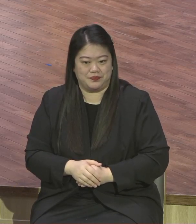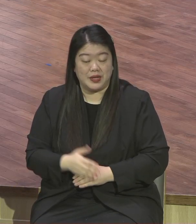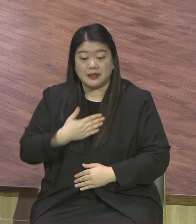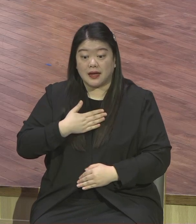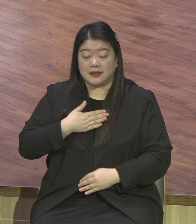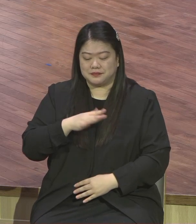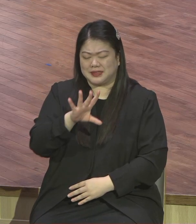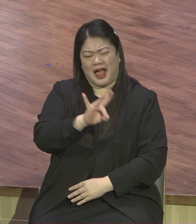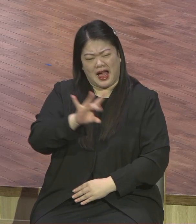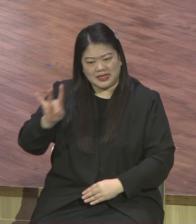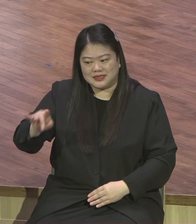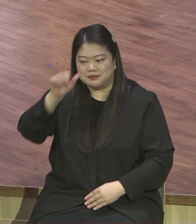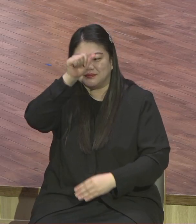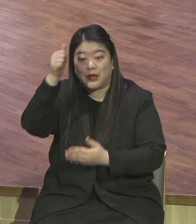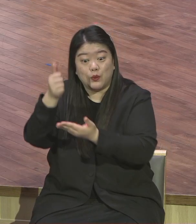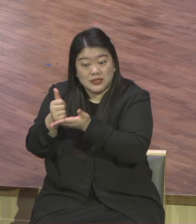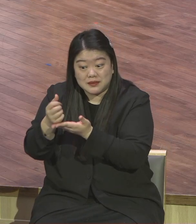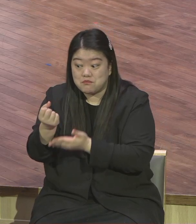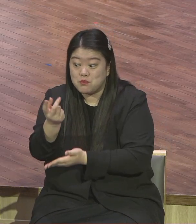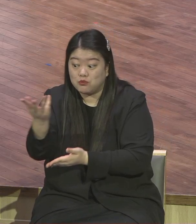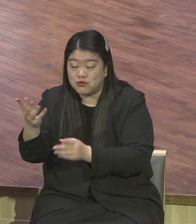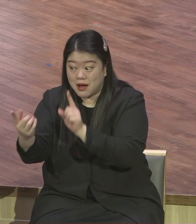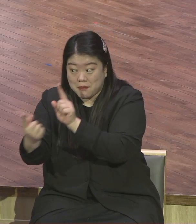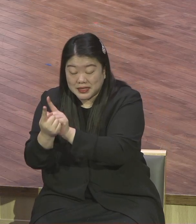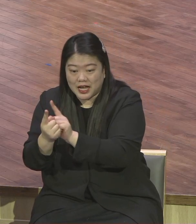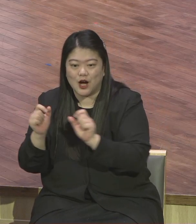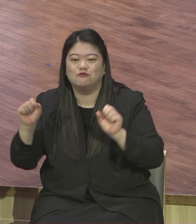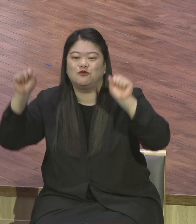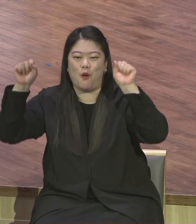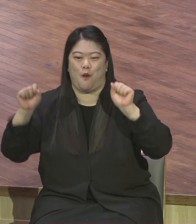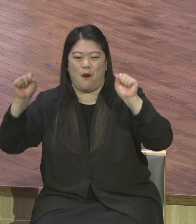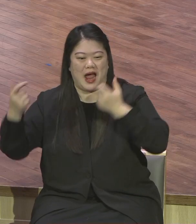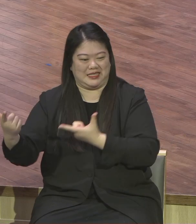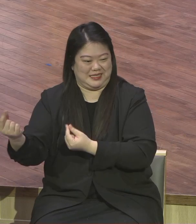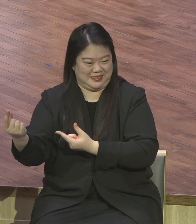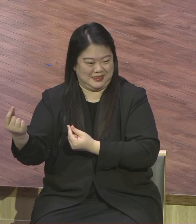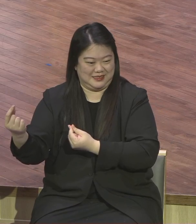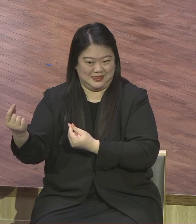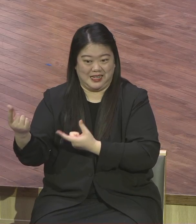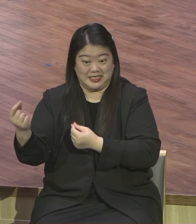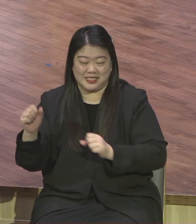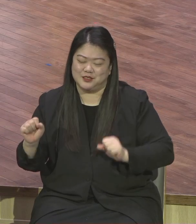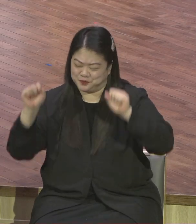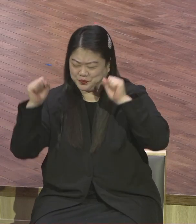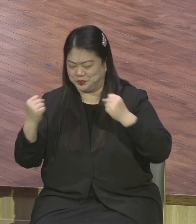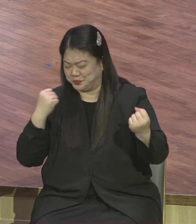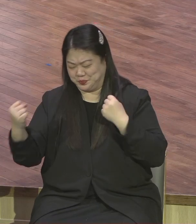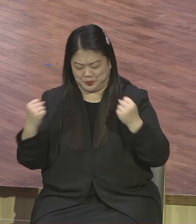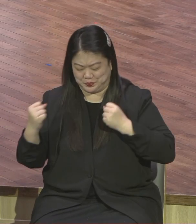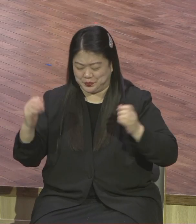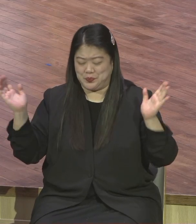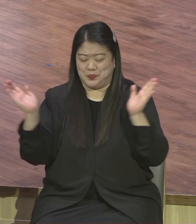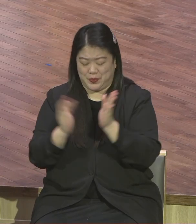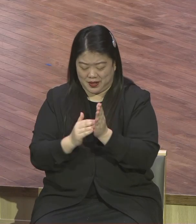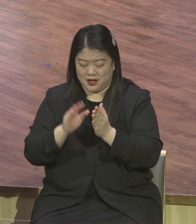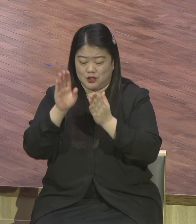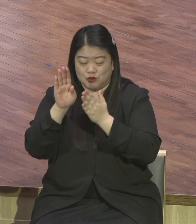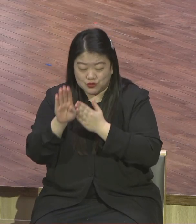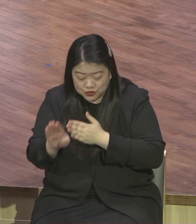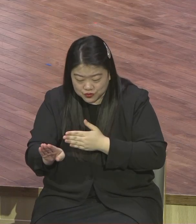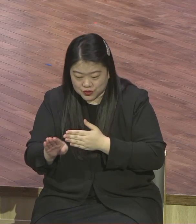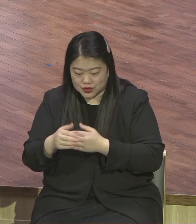하는데 운동을 하는데 하면서 이제 휴식하는 시간이 있잖아요. 강단을 통해서 받은 말씀,